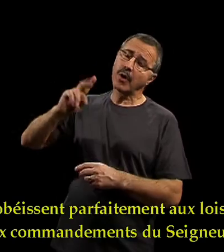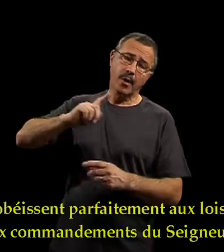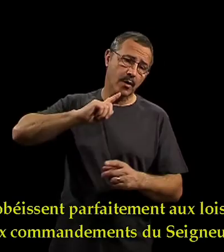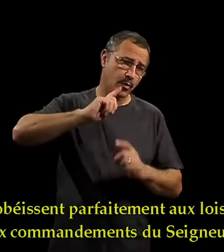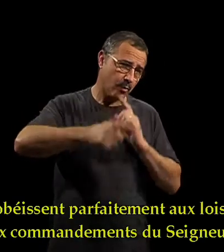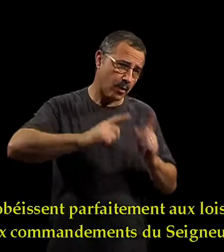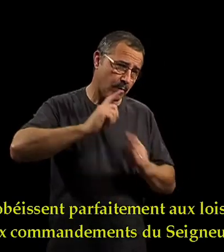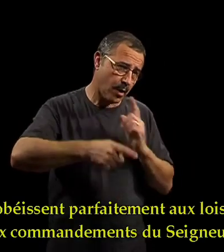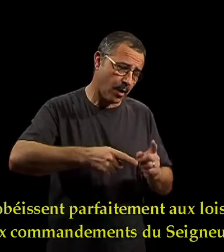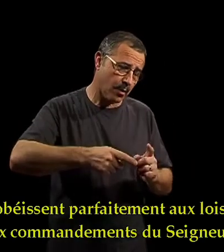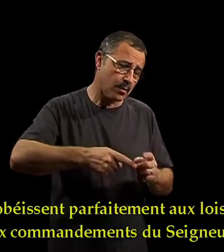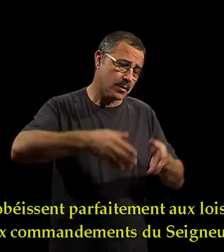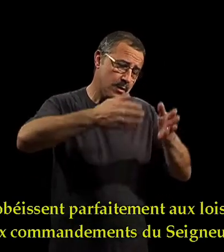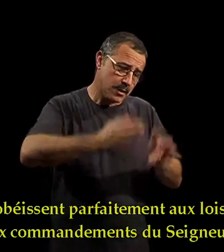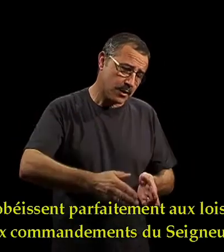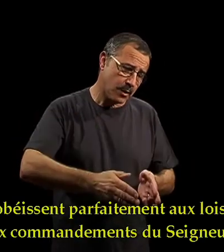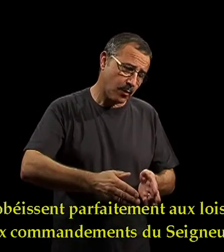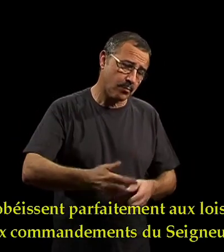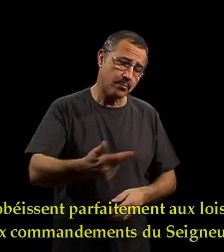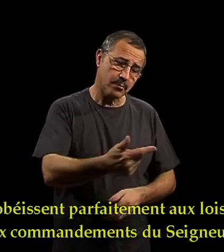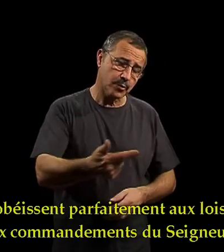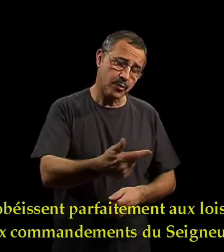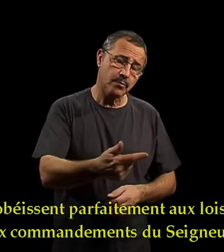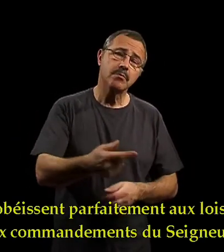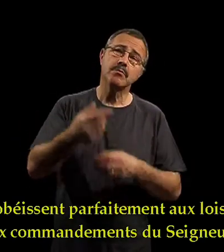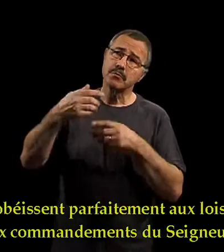Ils obéissent parfaitement aux lois et aux commandements du Seigneur.